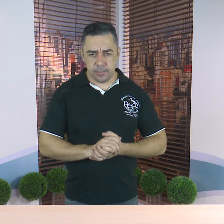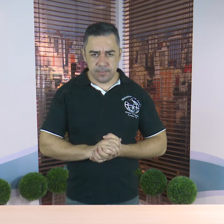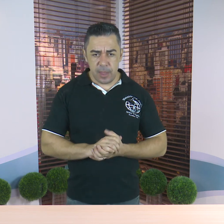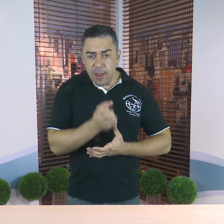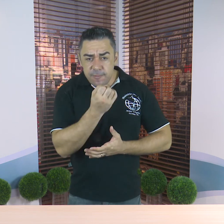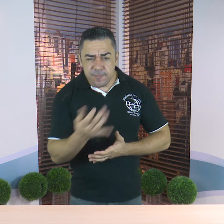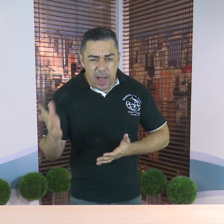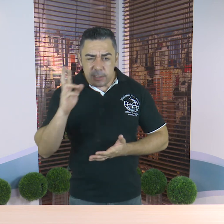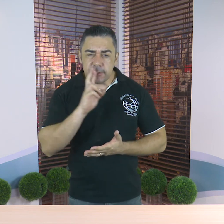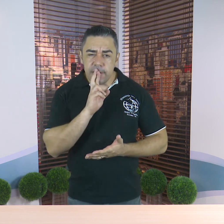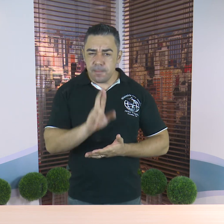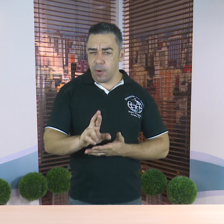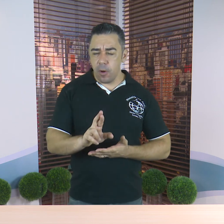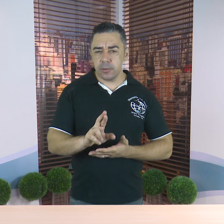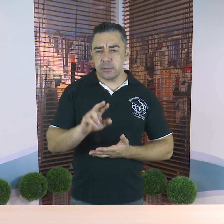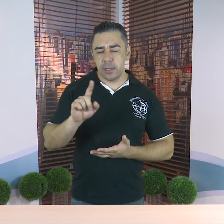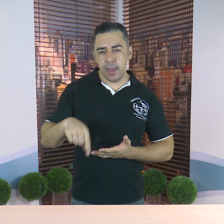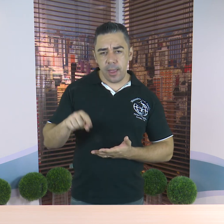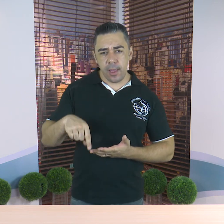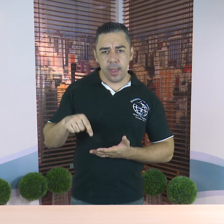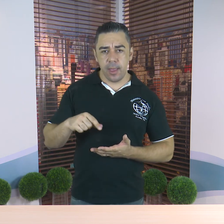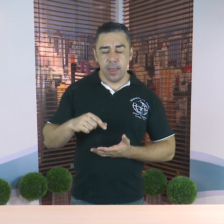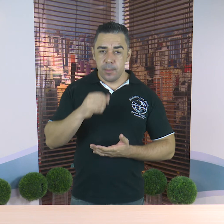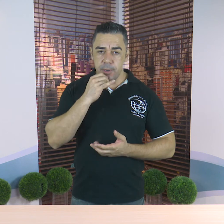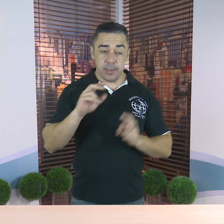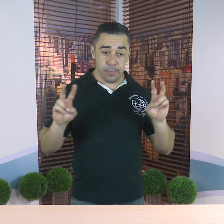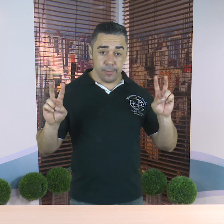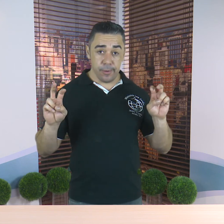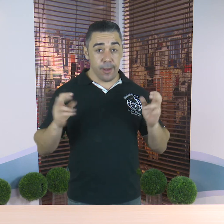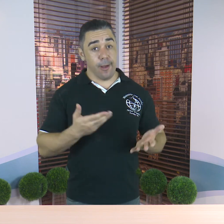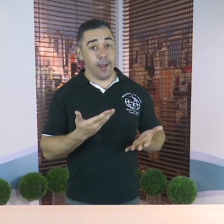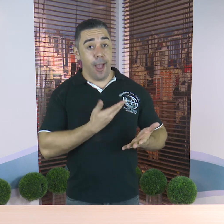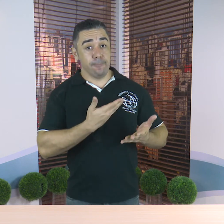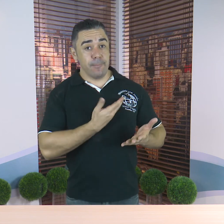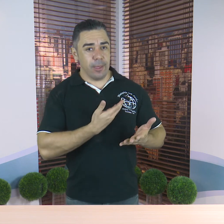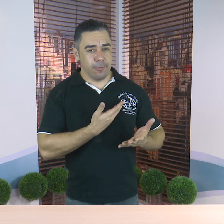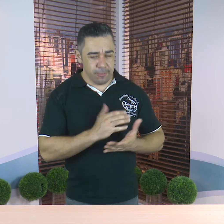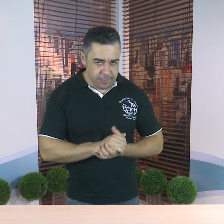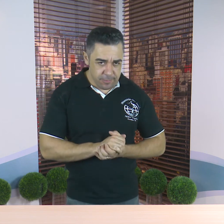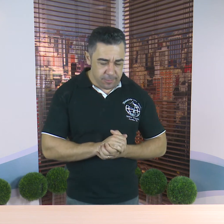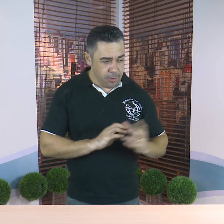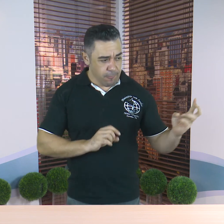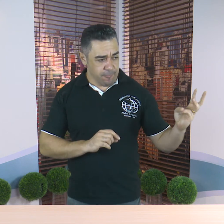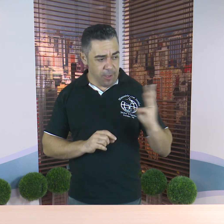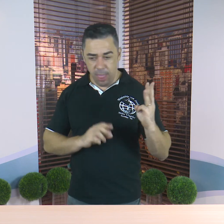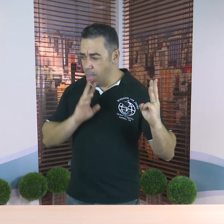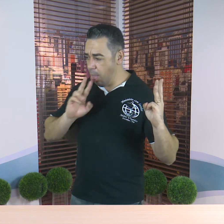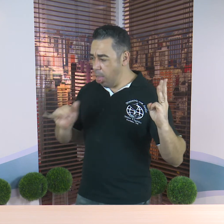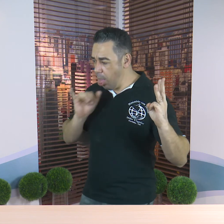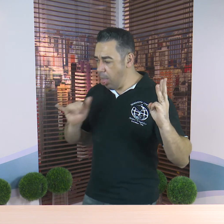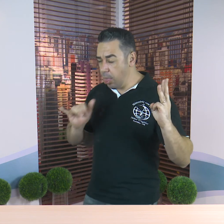das respostas que os chamados amigos de Jó dão a ele são tecnicamente